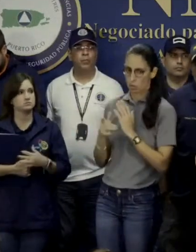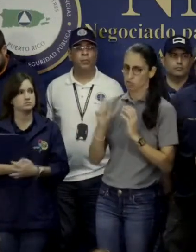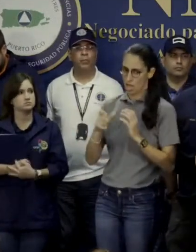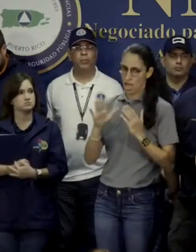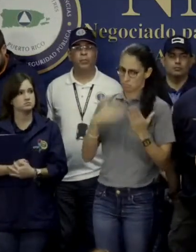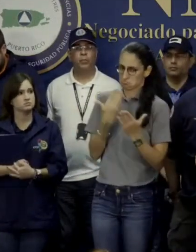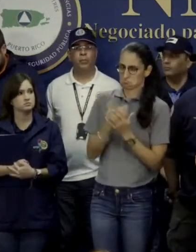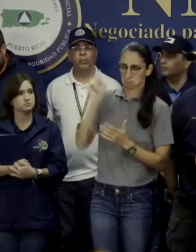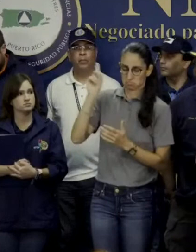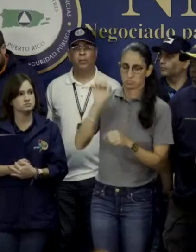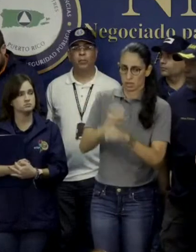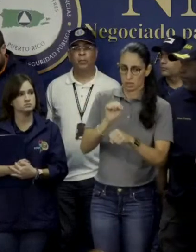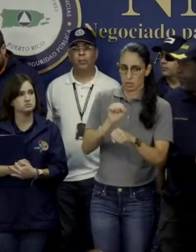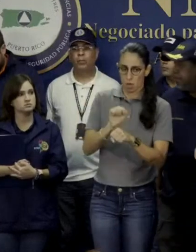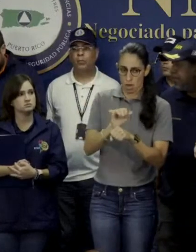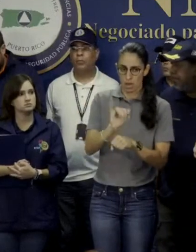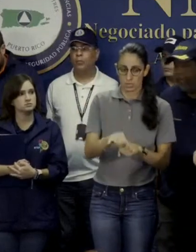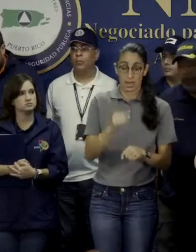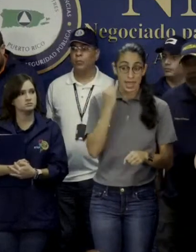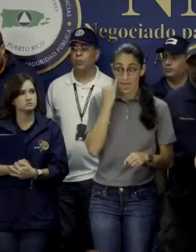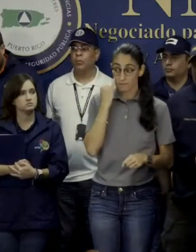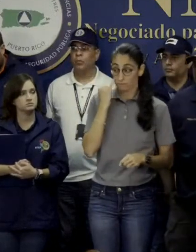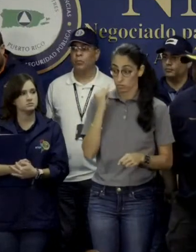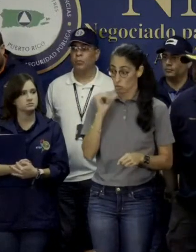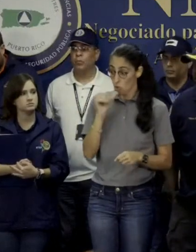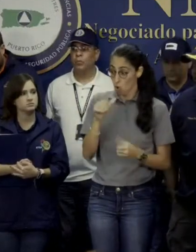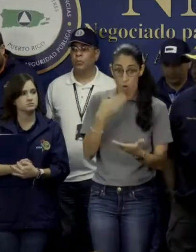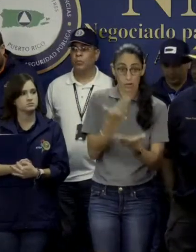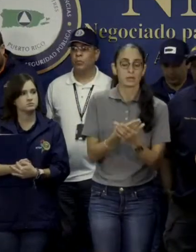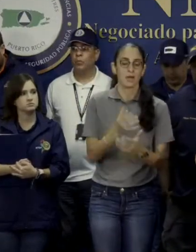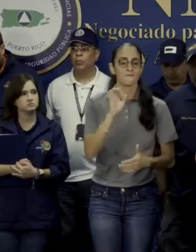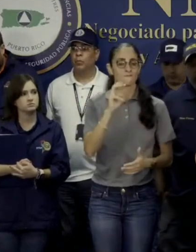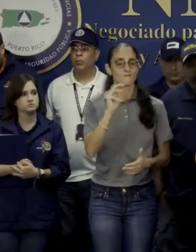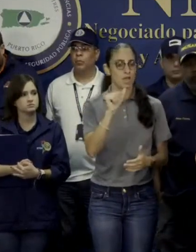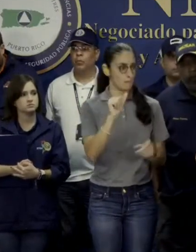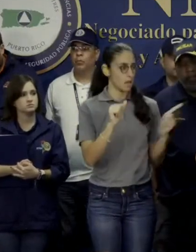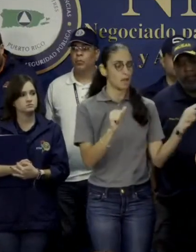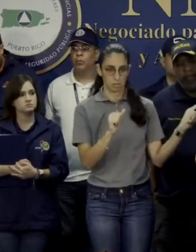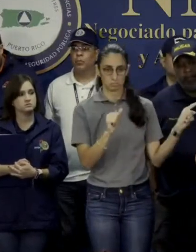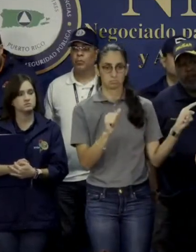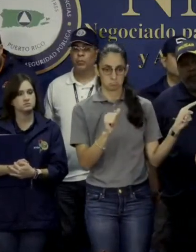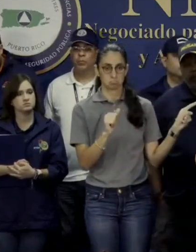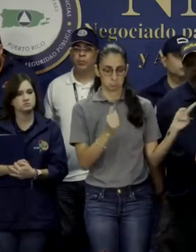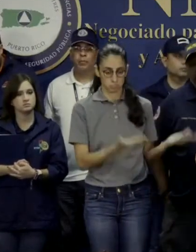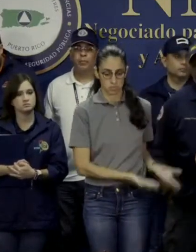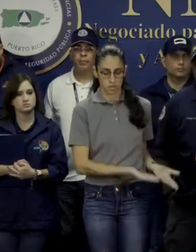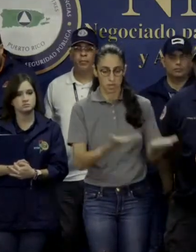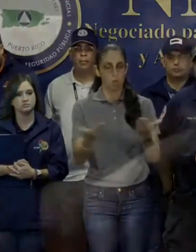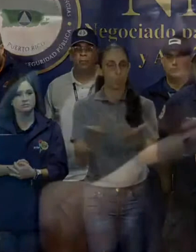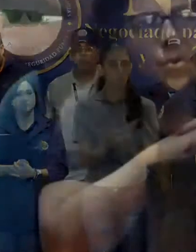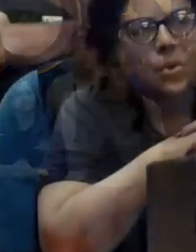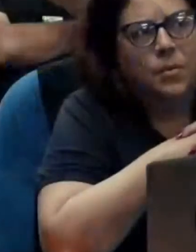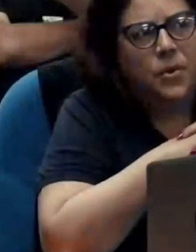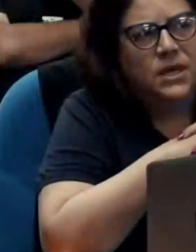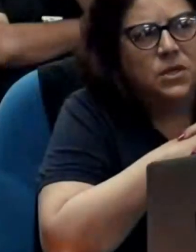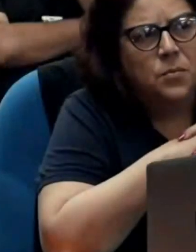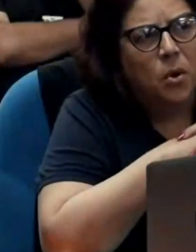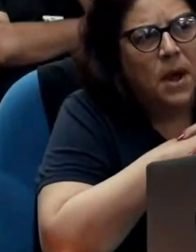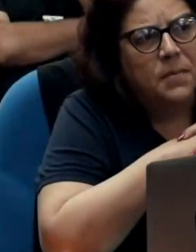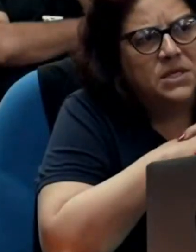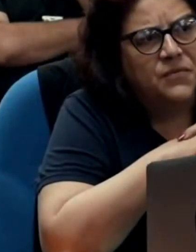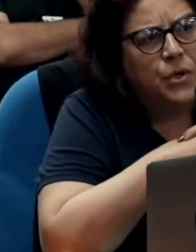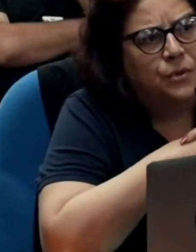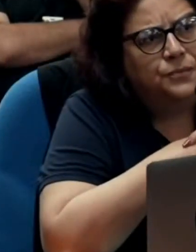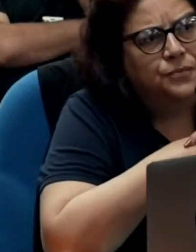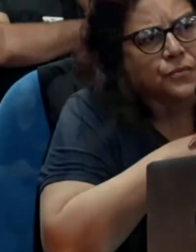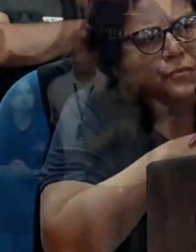allá trabajando. De no ser así, FEMA Landi habló conmigo para entonces llevarle un generador. ¿Y el de Cabo Rojo podría ser un poco